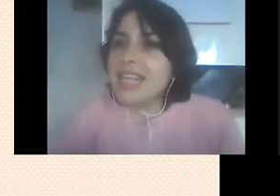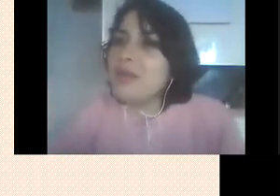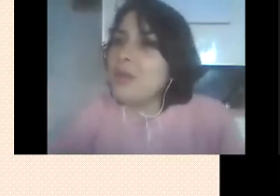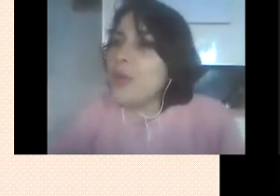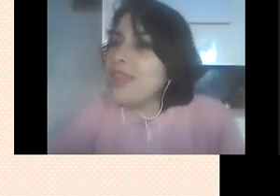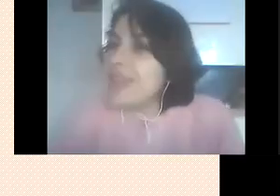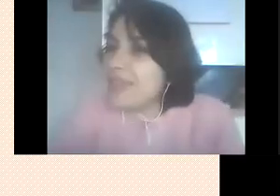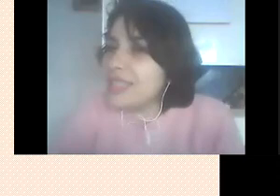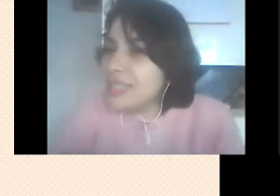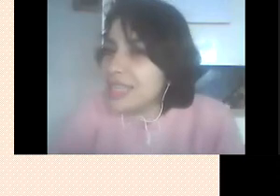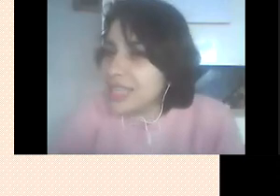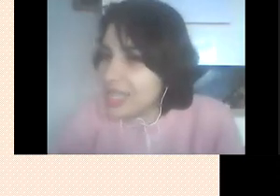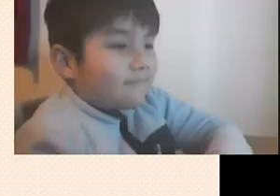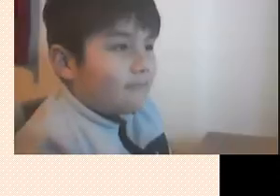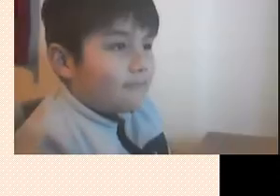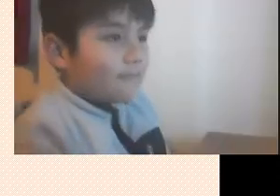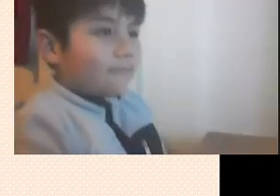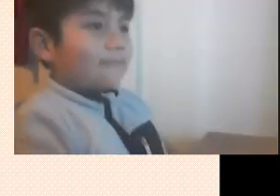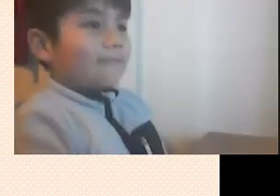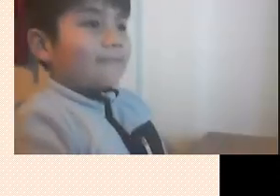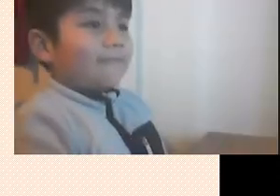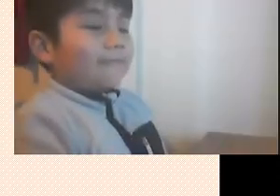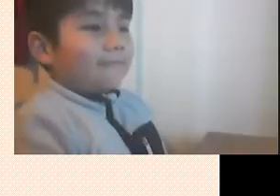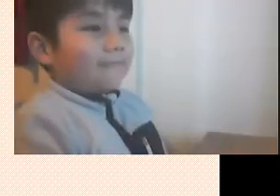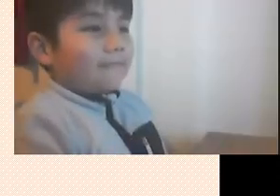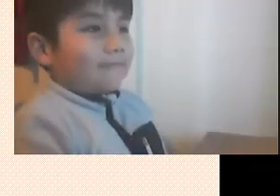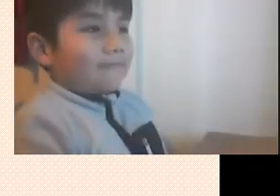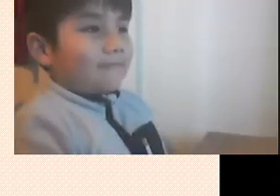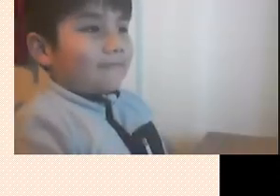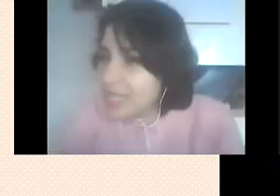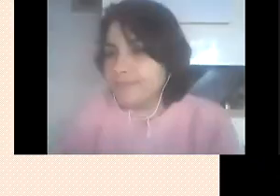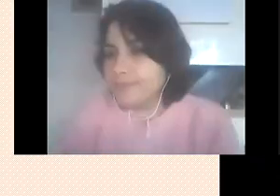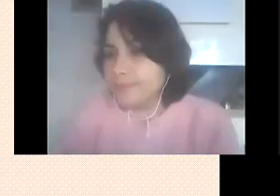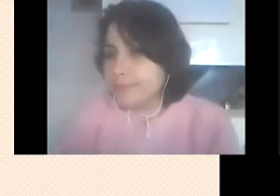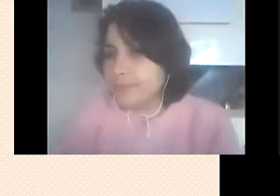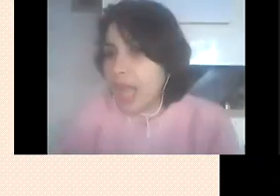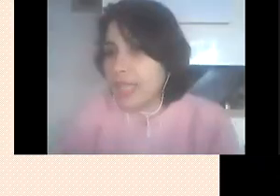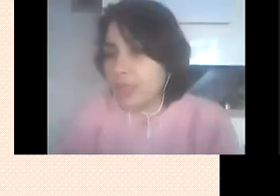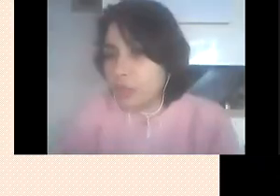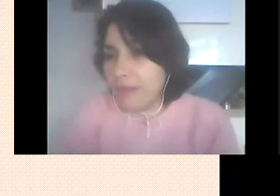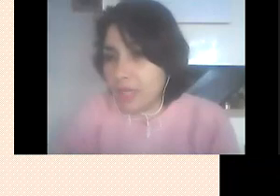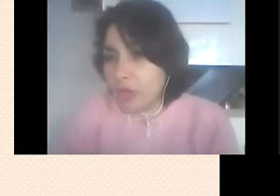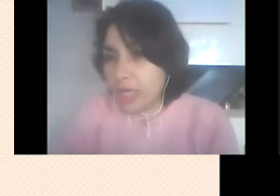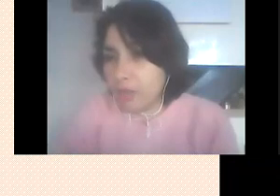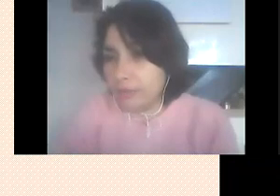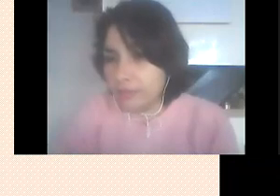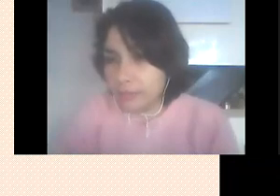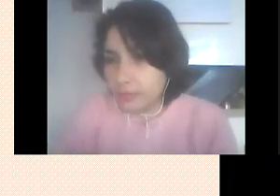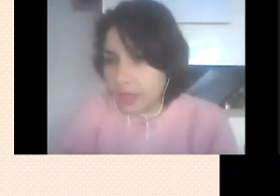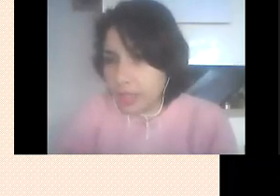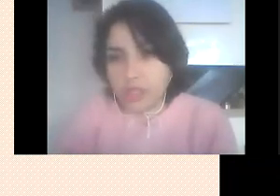¿Y alguien me podría decir, muy bien, Lucas, algo rígido? Ángel, ¿tú sabes algo